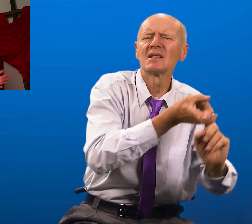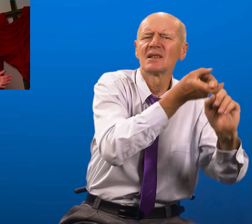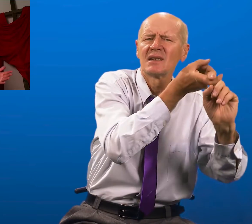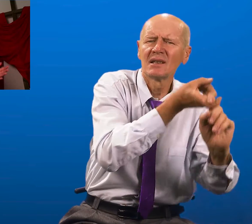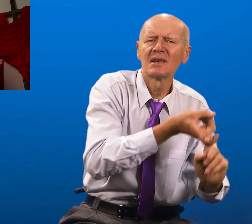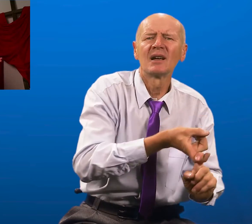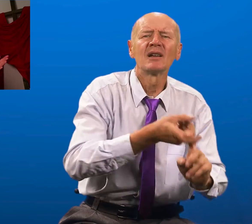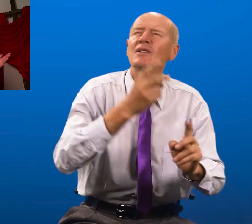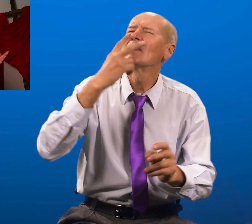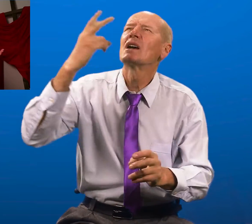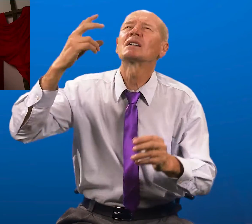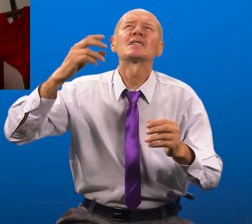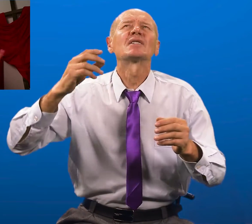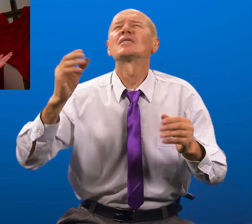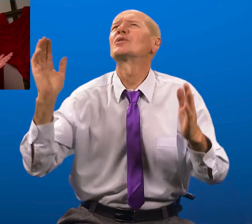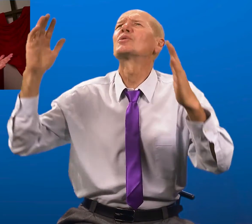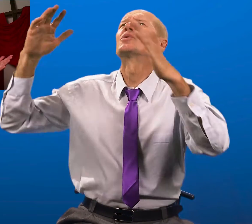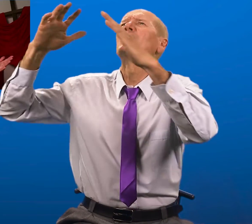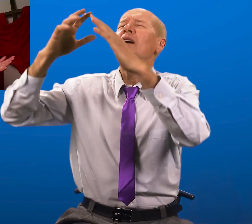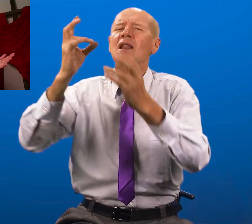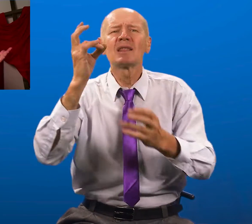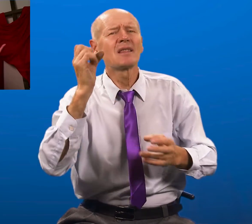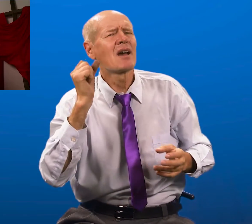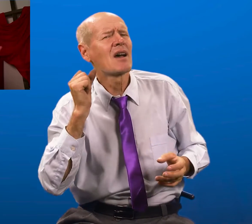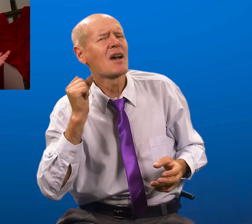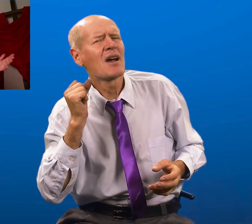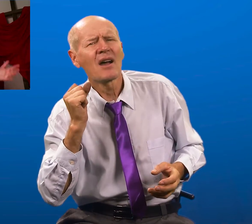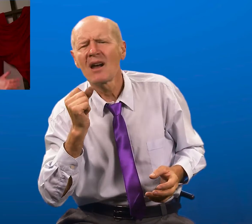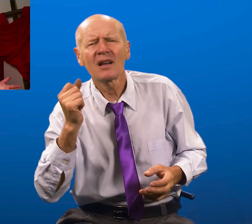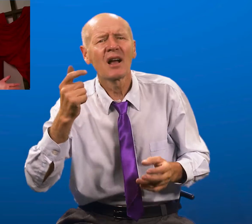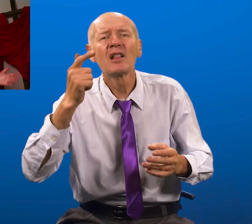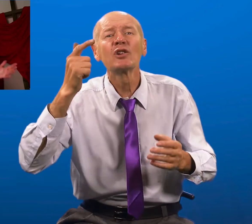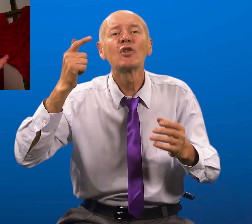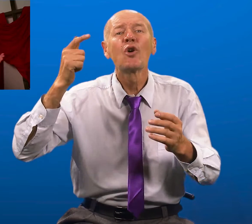висит. Взгляни на гору, на